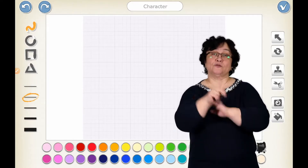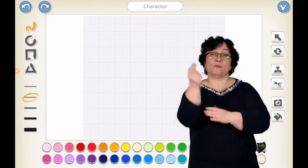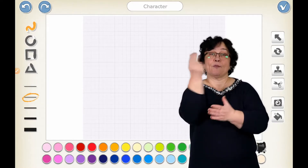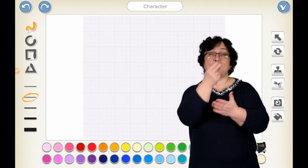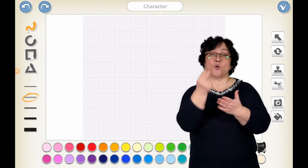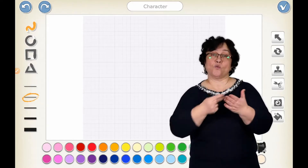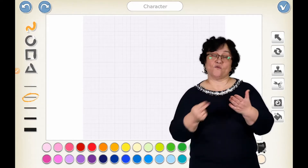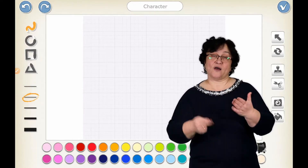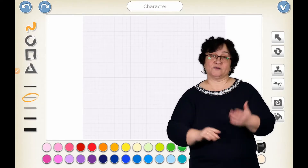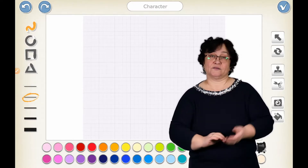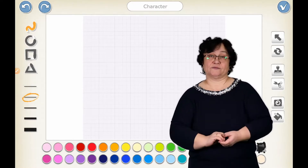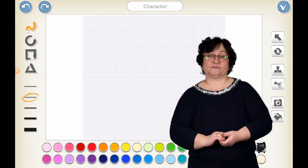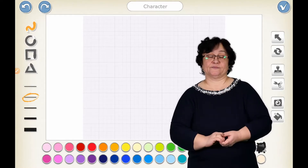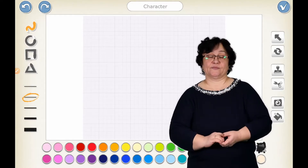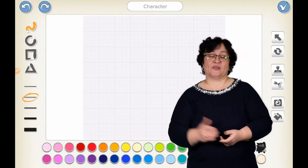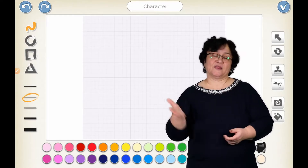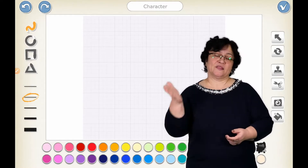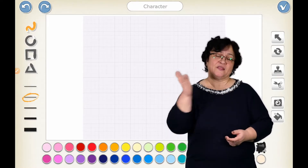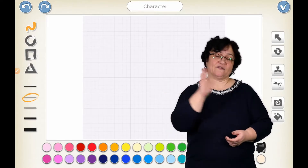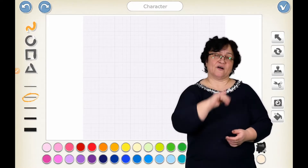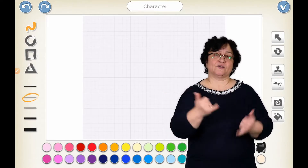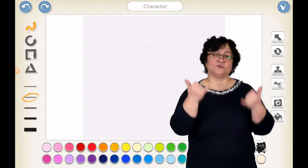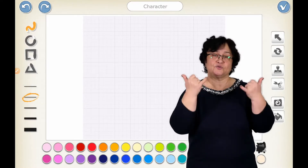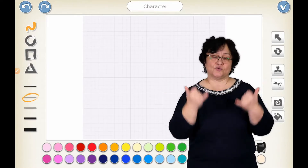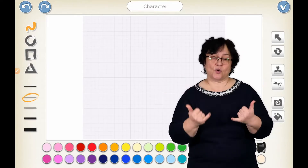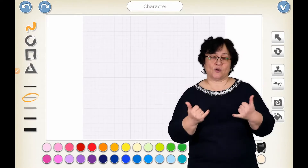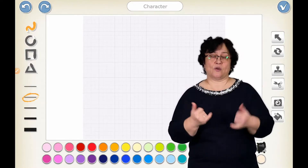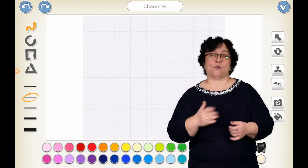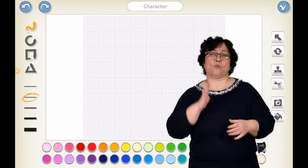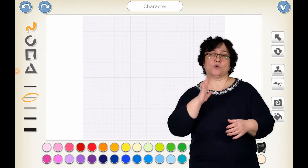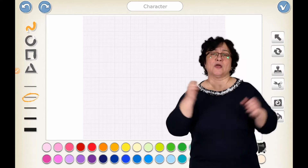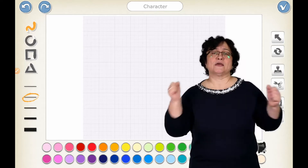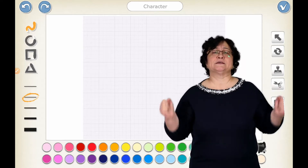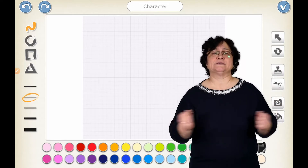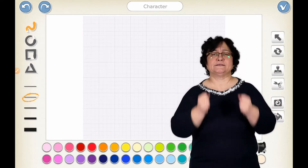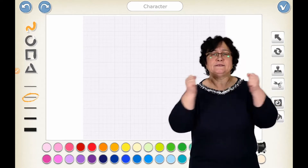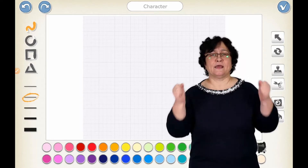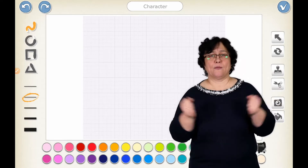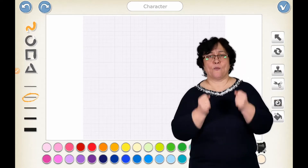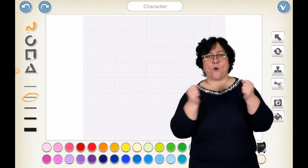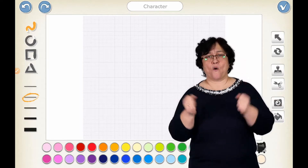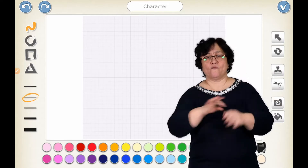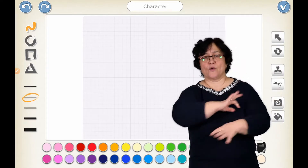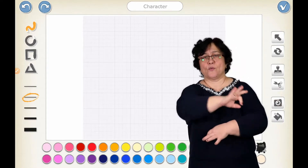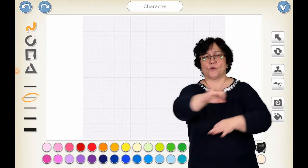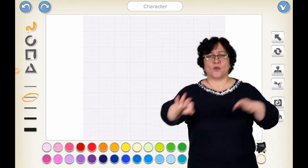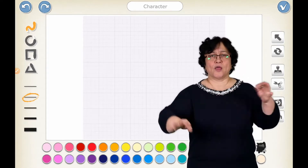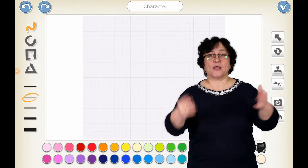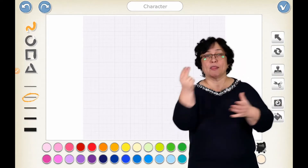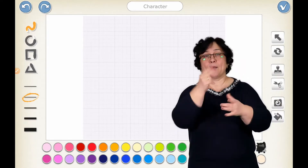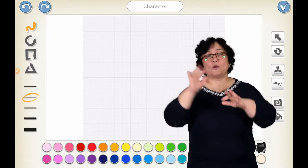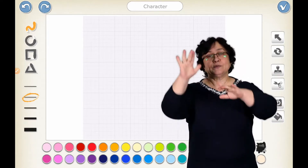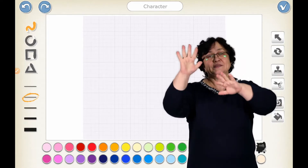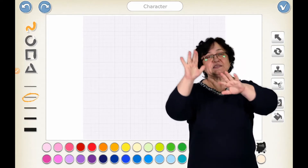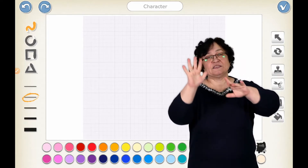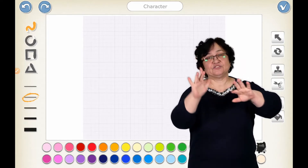Почнемо малювати. Давай сьогодні у нас буде зимовий проєкт. Намалюємо